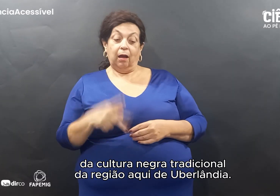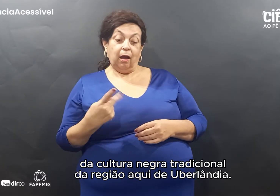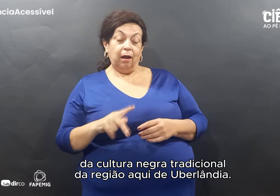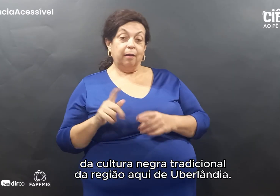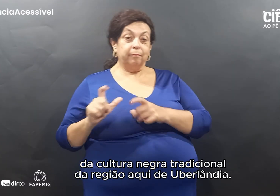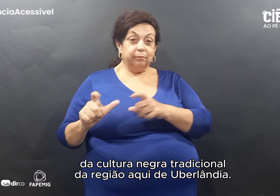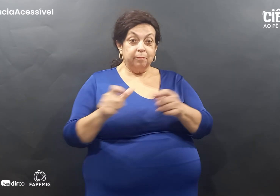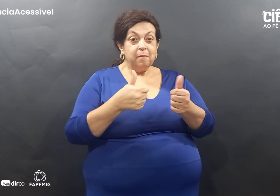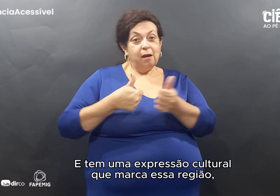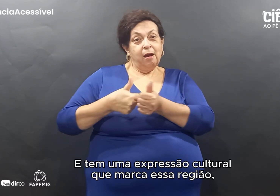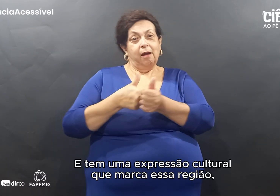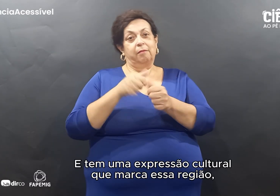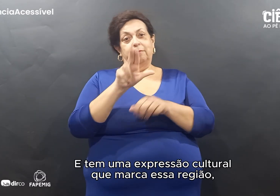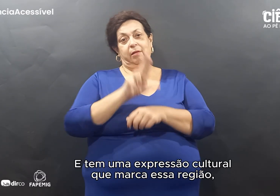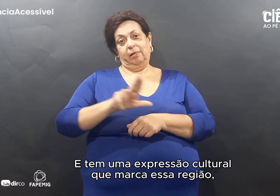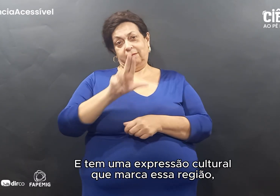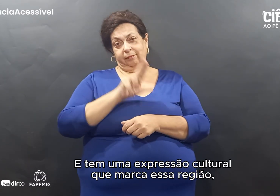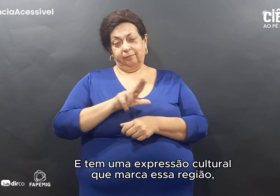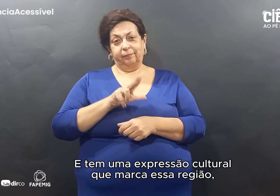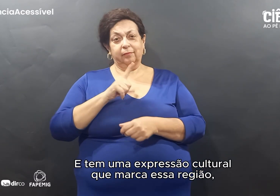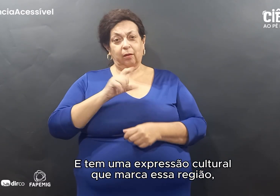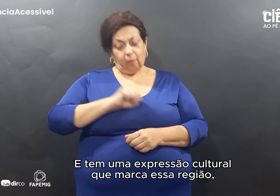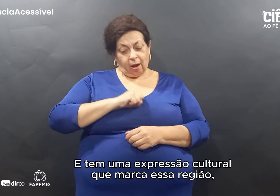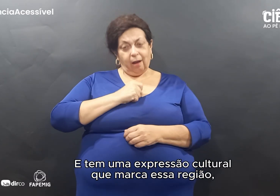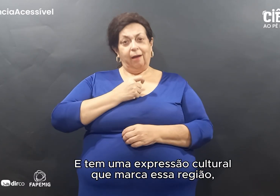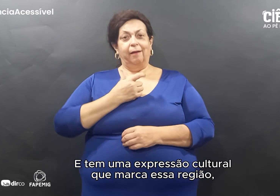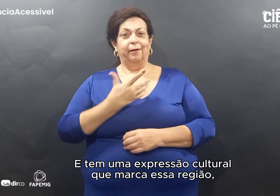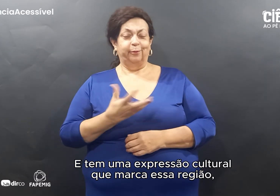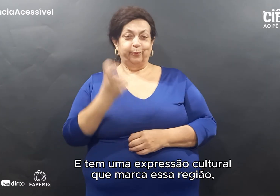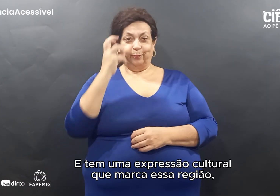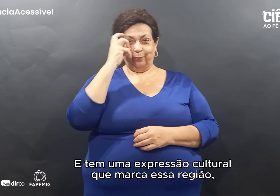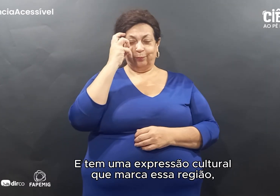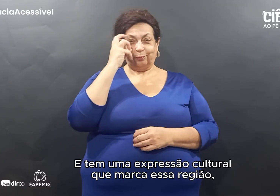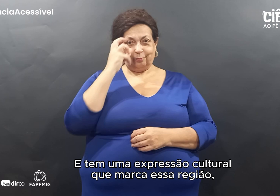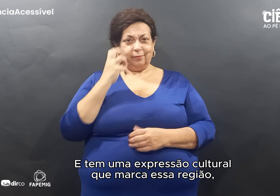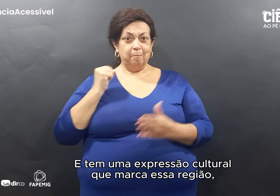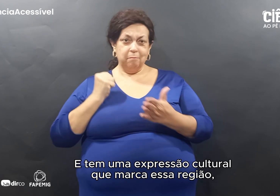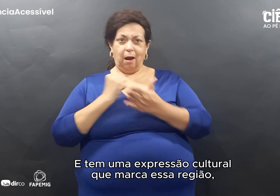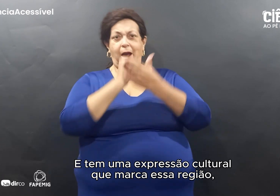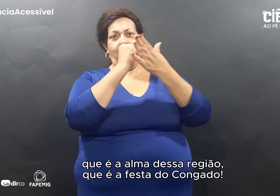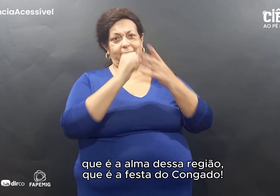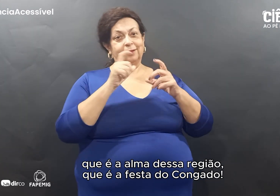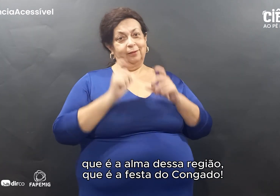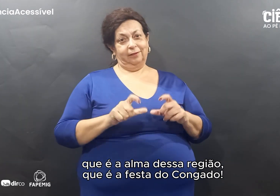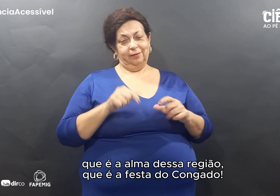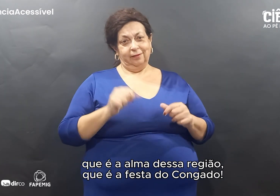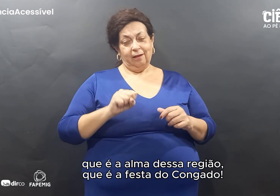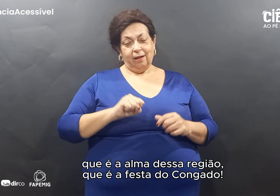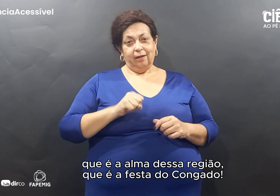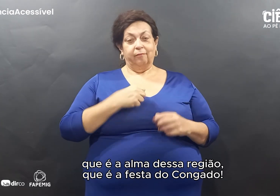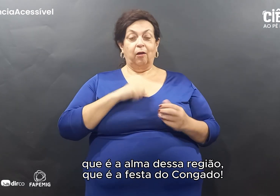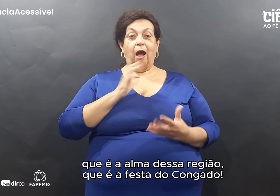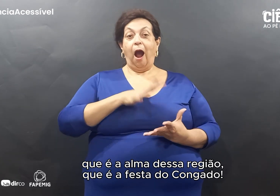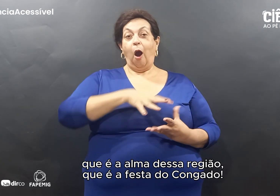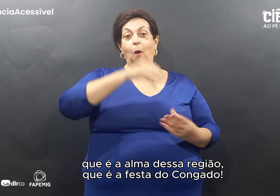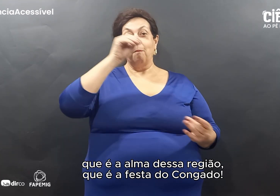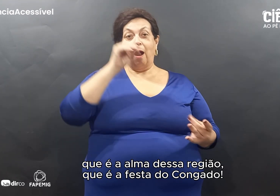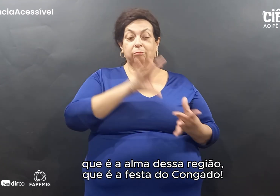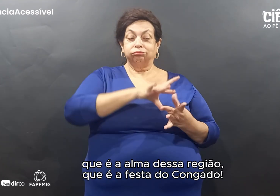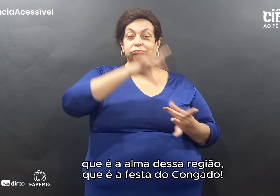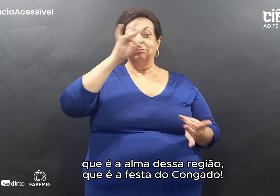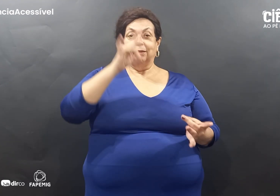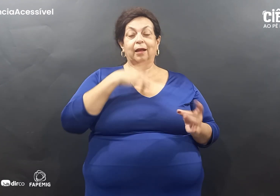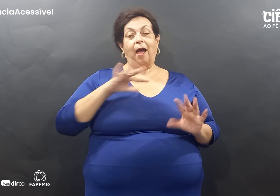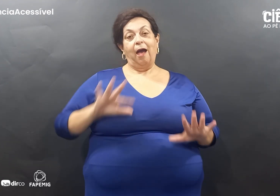de Uberlândia. E tem uma expressão cultural que marca essa região, né, que é a alma dessa região, que é a Festa